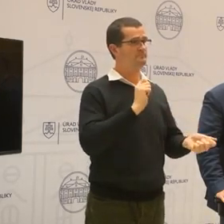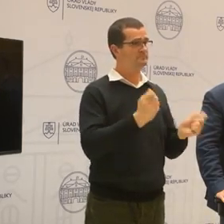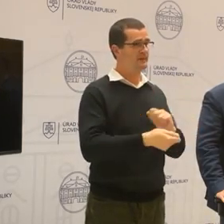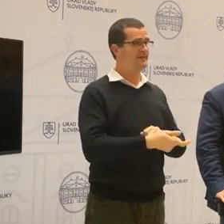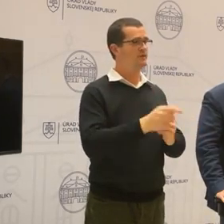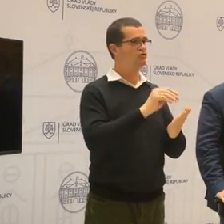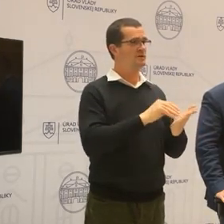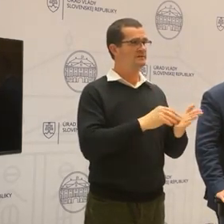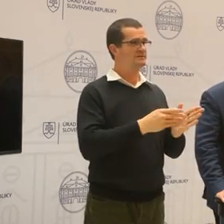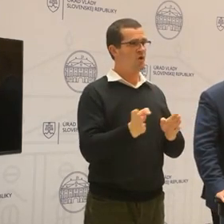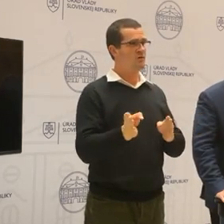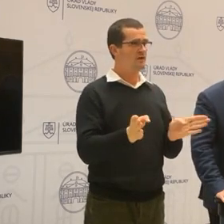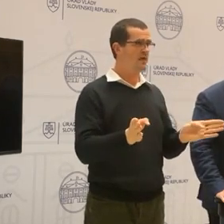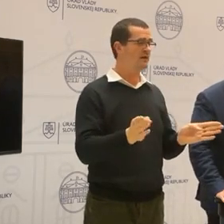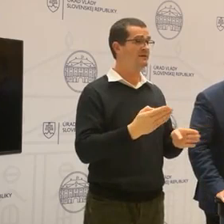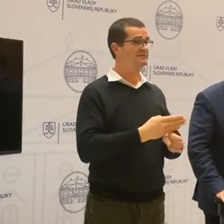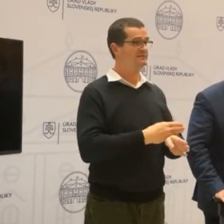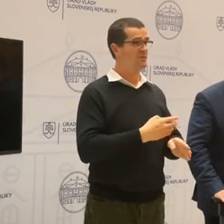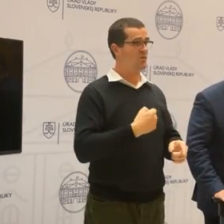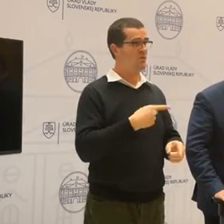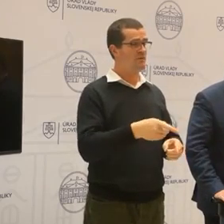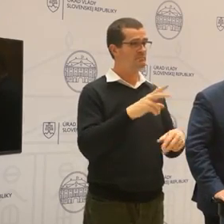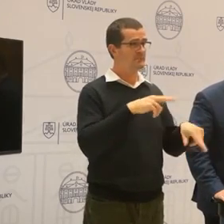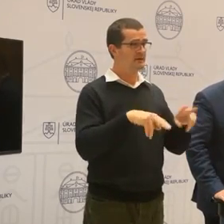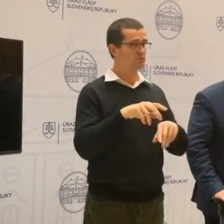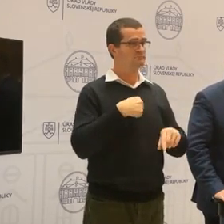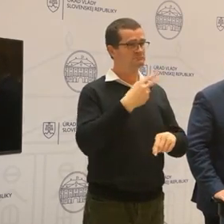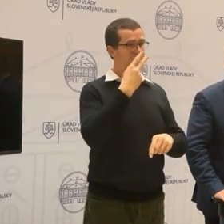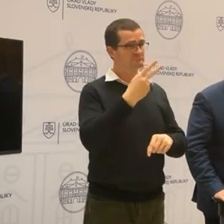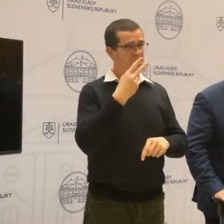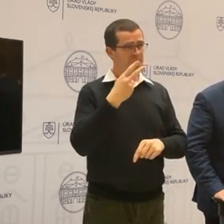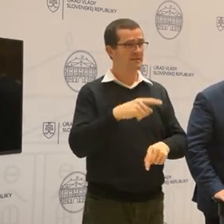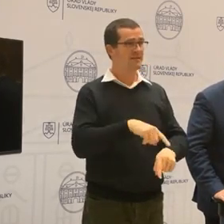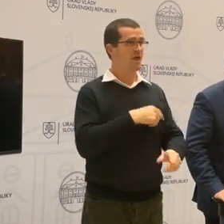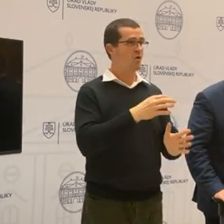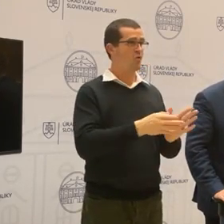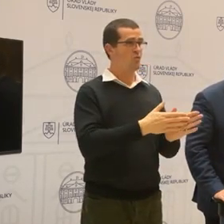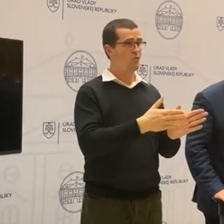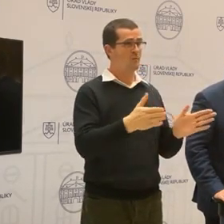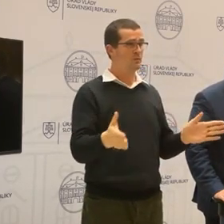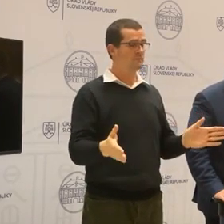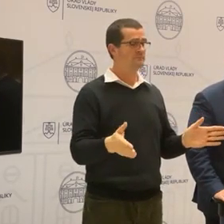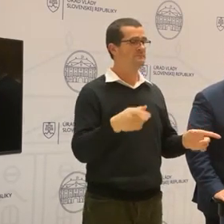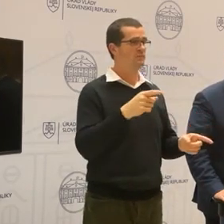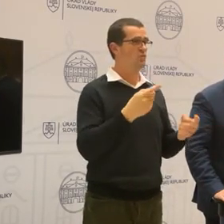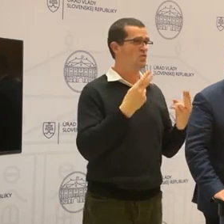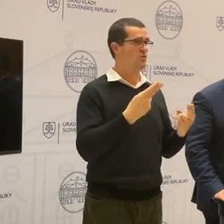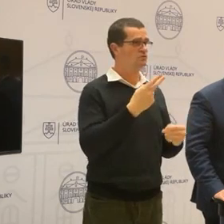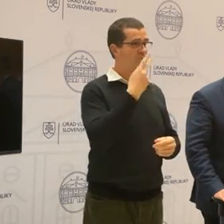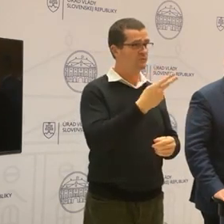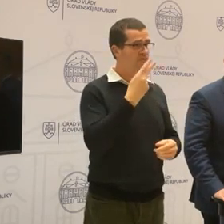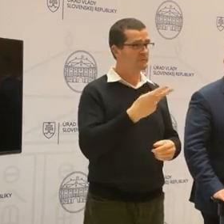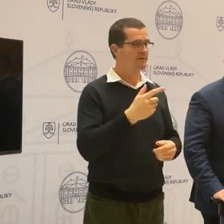sú tam štatistické odchýlky. Skôr si, čo sa týka prieskumov, všímam dlhodobé trendy, to si myslím, že je dôležité